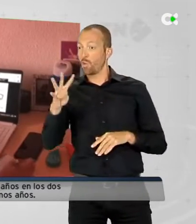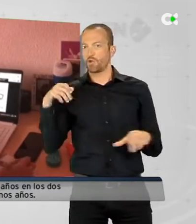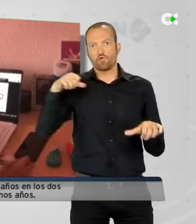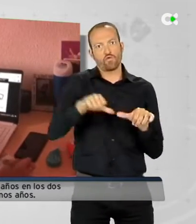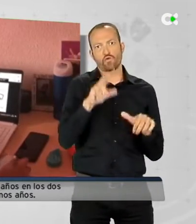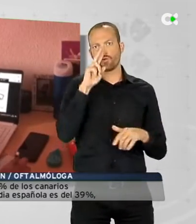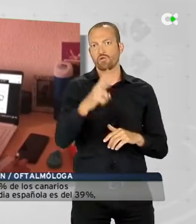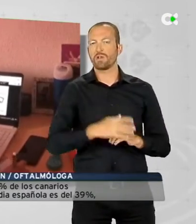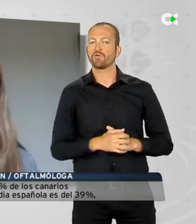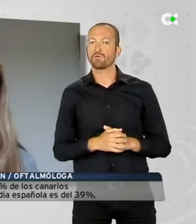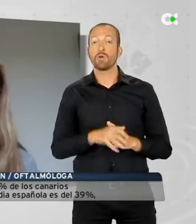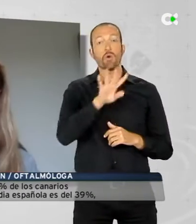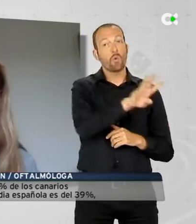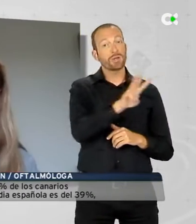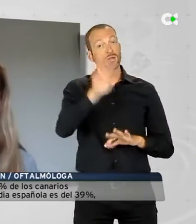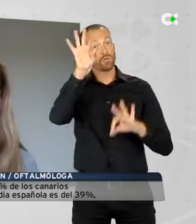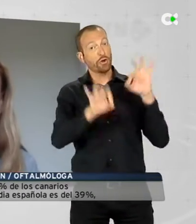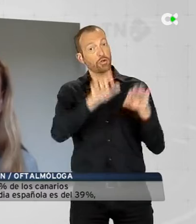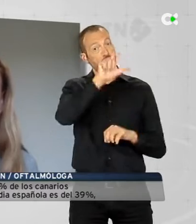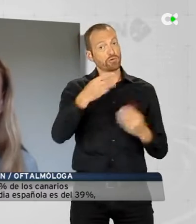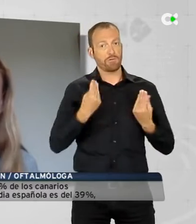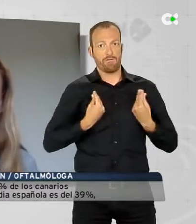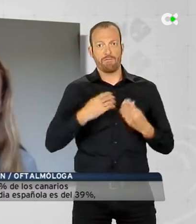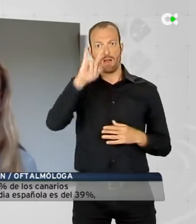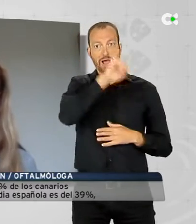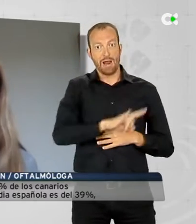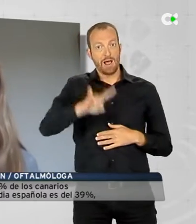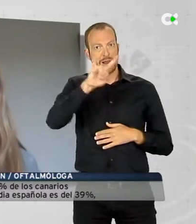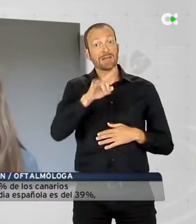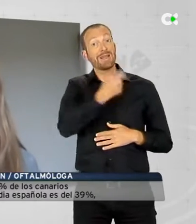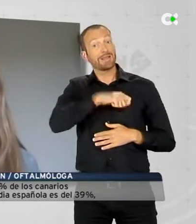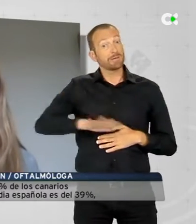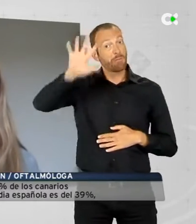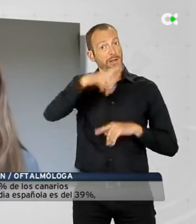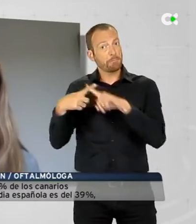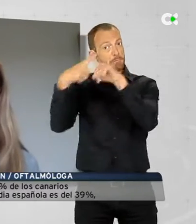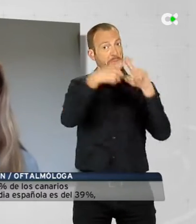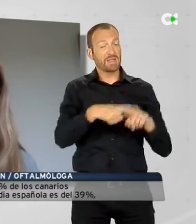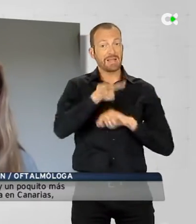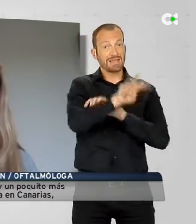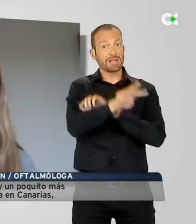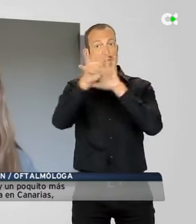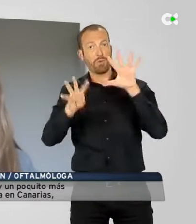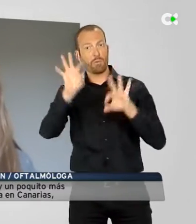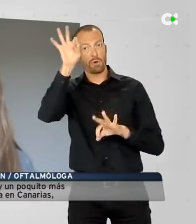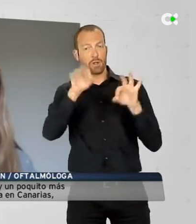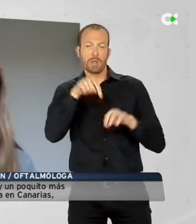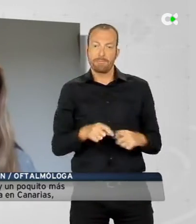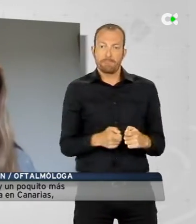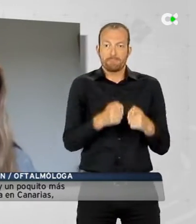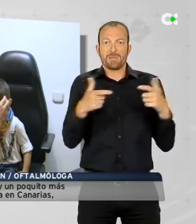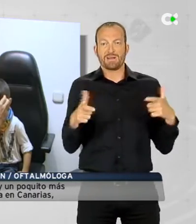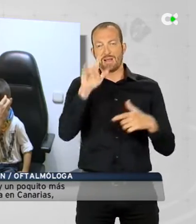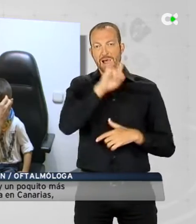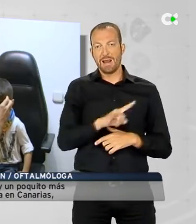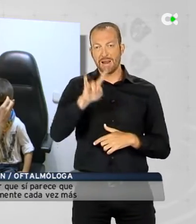años. Afecta al 43% de los canarios, mientras que la media española es del 39%, es decir, también hay un poquito más de miopía en